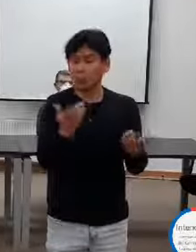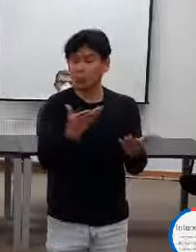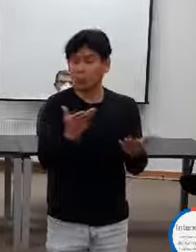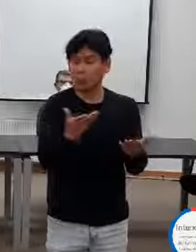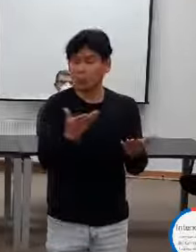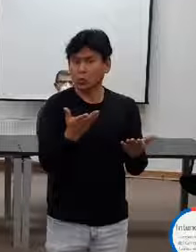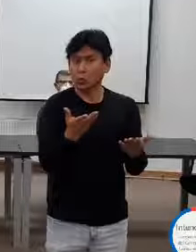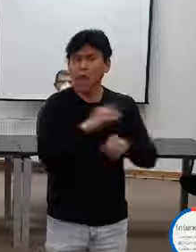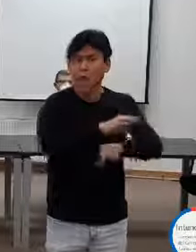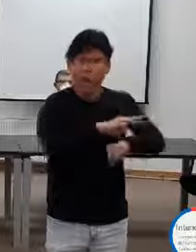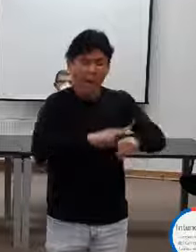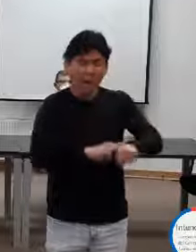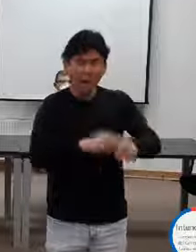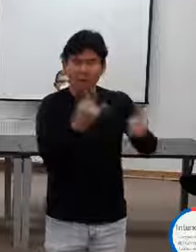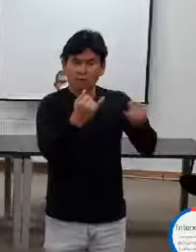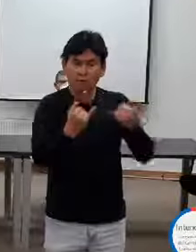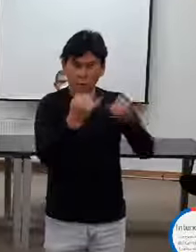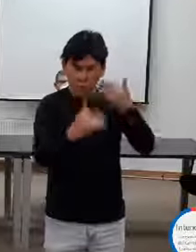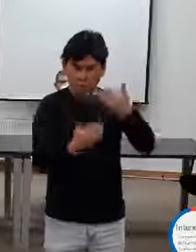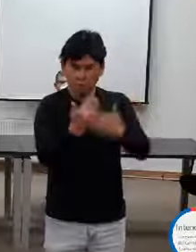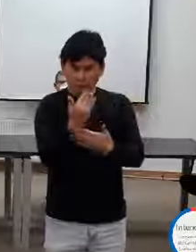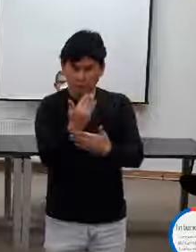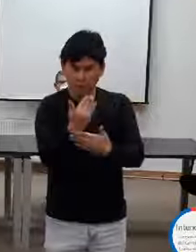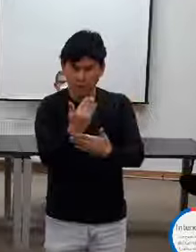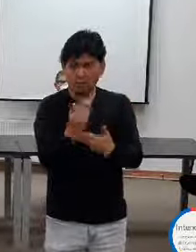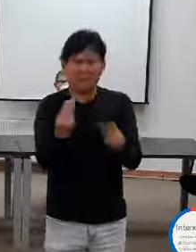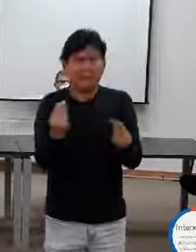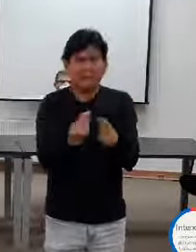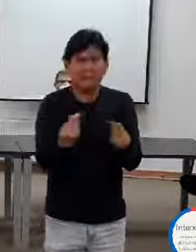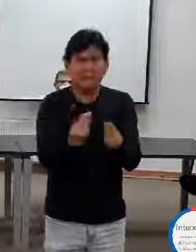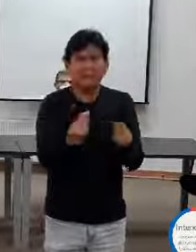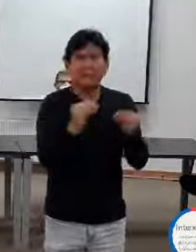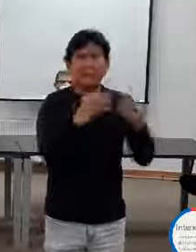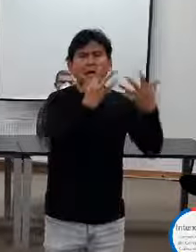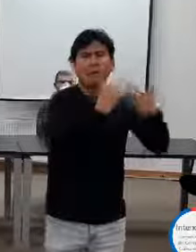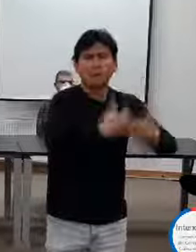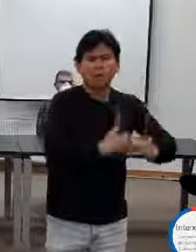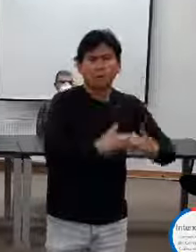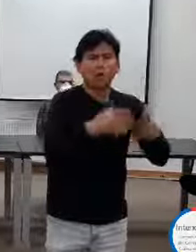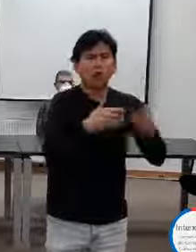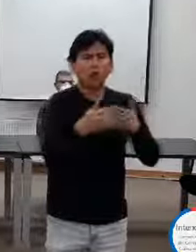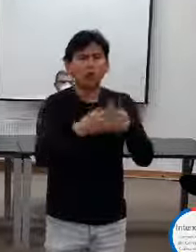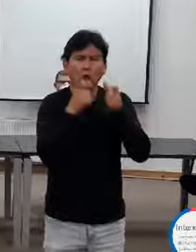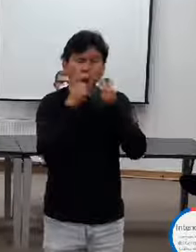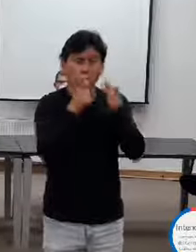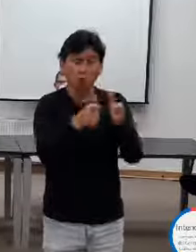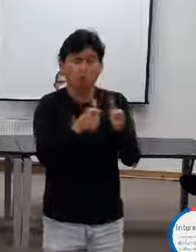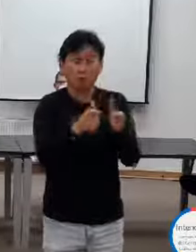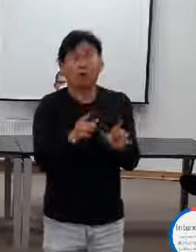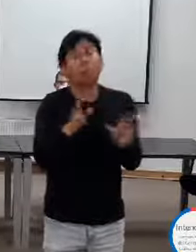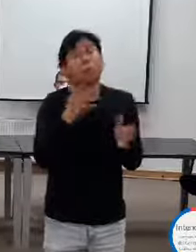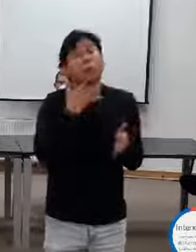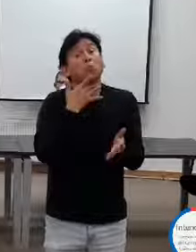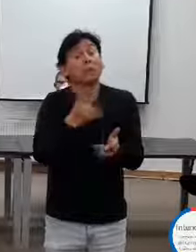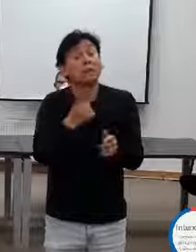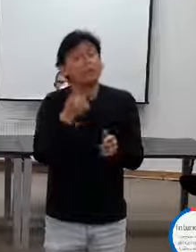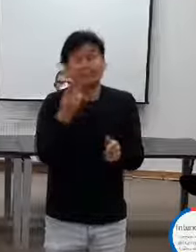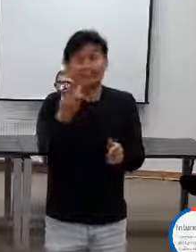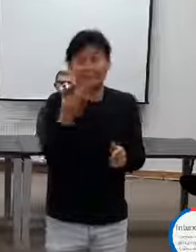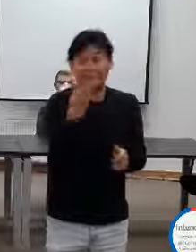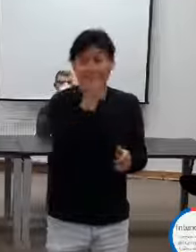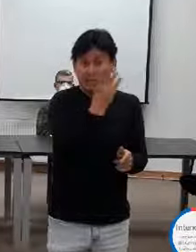comentó la Armada esta mañana. ¿Qué pasa con las empresas? ¿Dónde está el control? Porque se suponía que iban a viajar